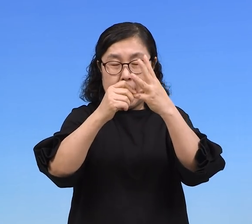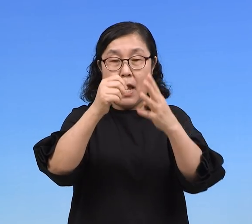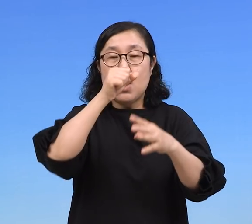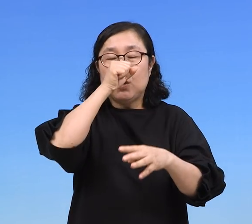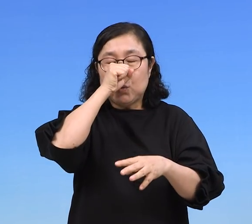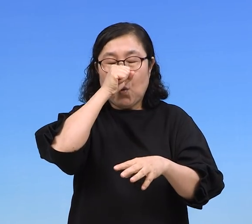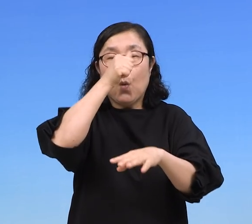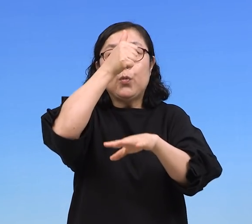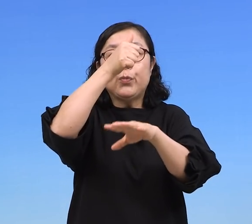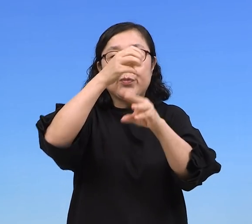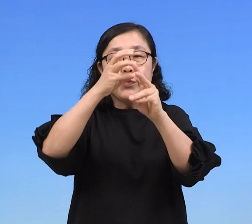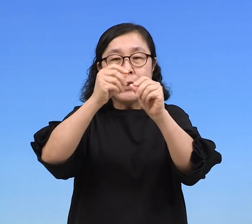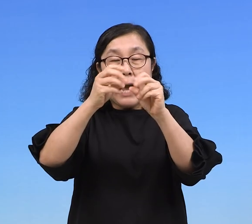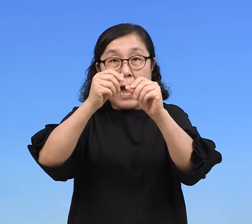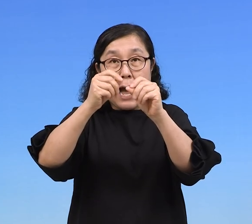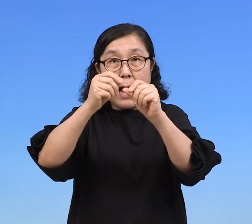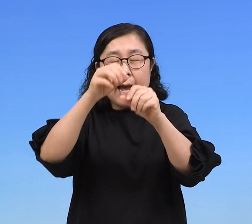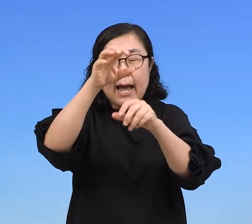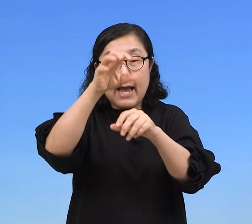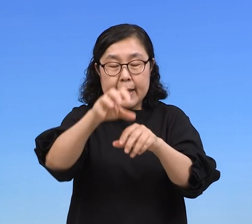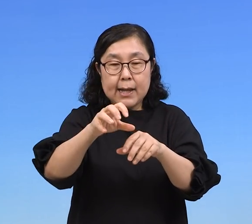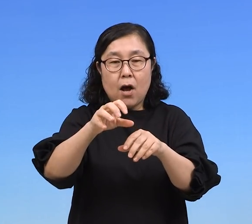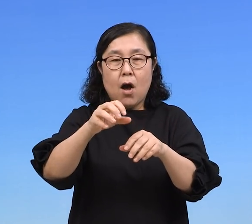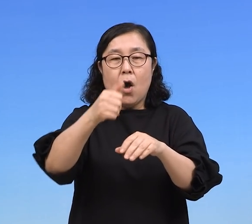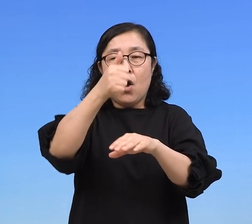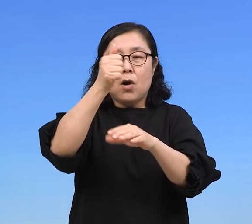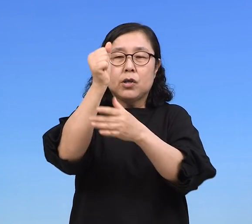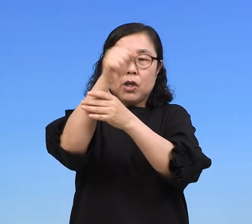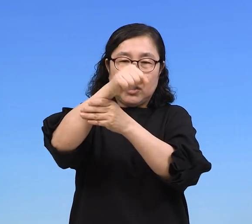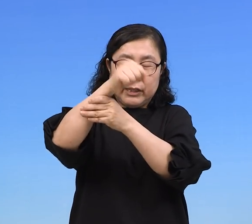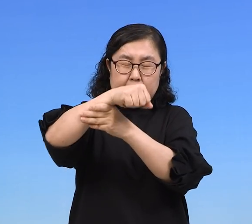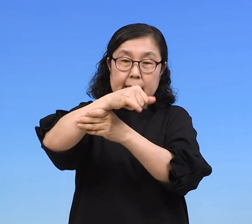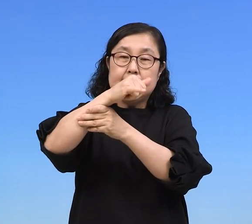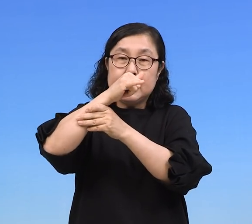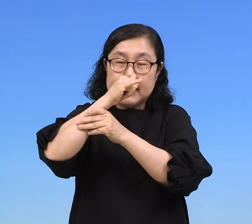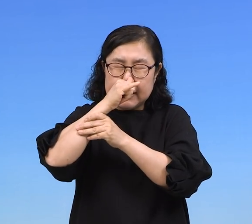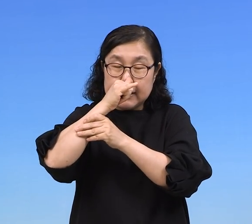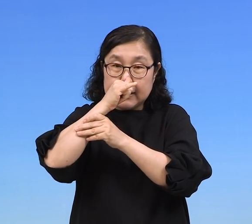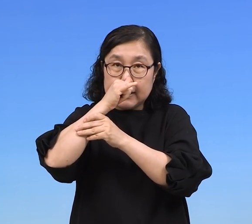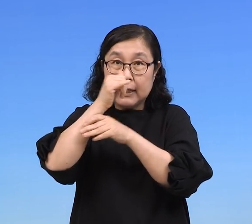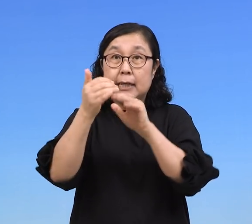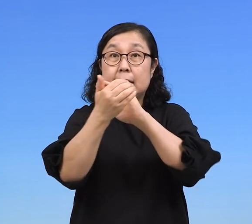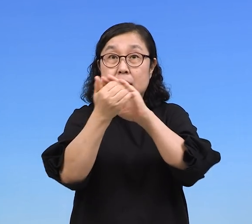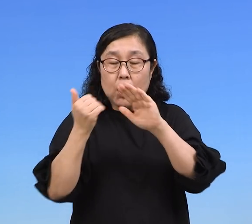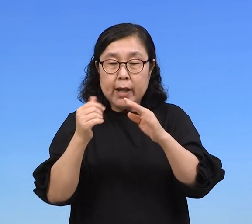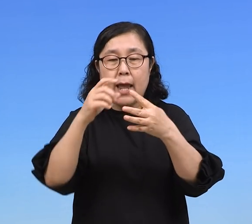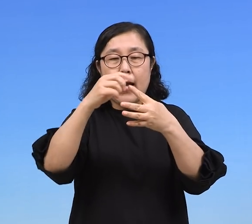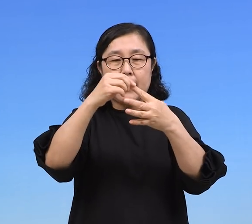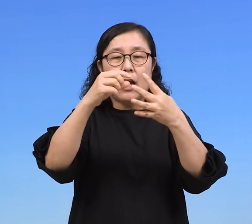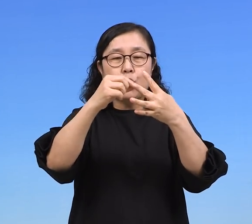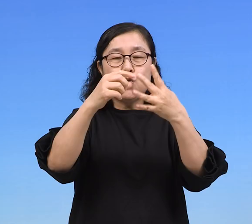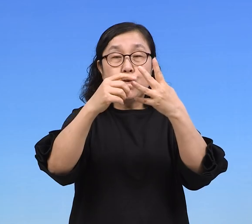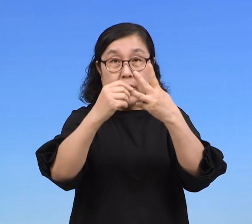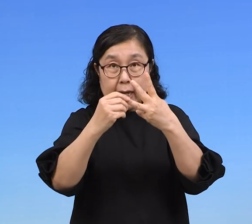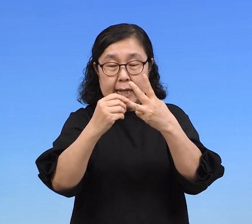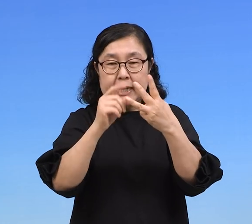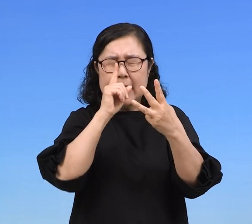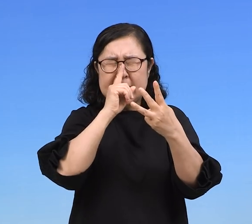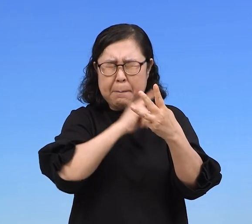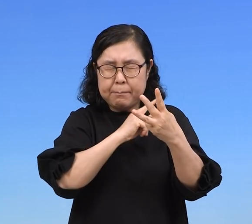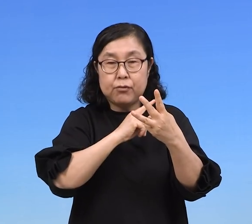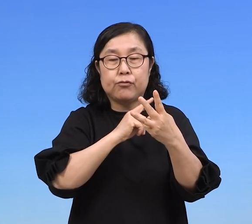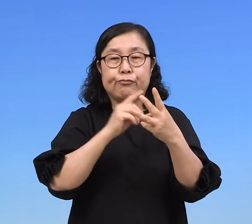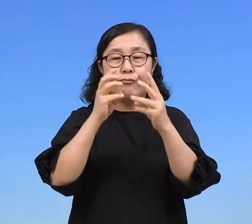좋은 땅에서 결실을 맺는 이 말씀이 나오기까지 길가에 돌밭에 가시떨기에 떨어지는,